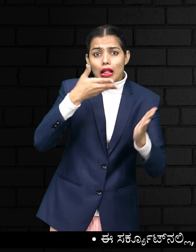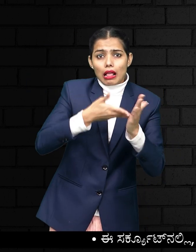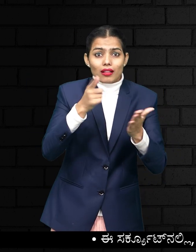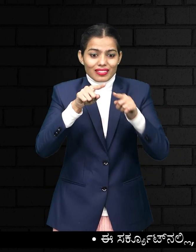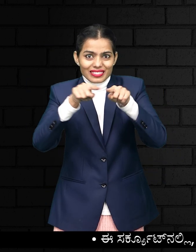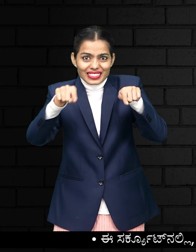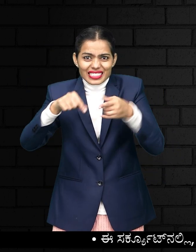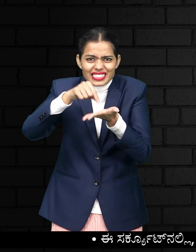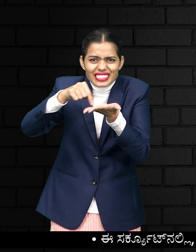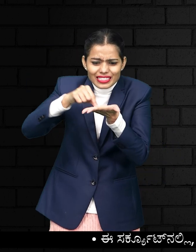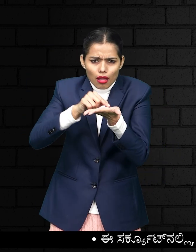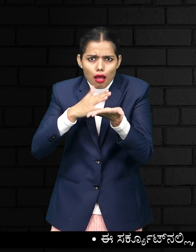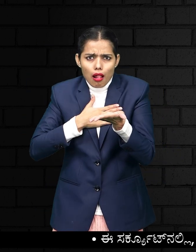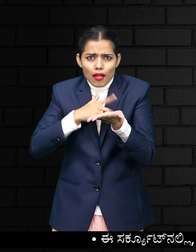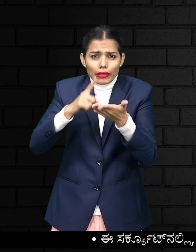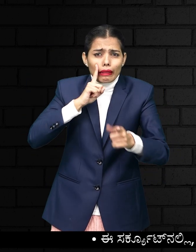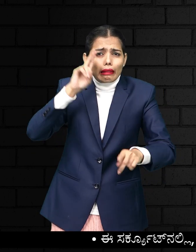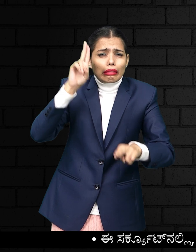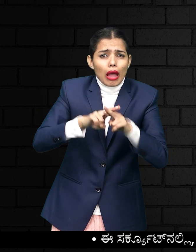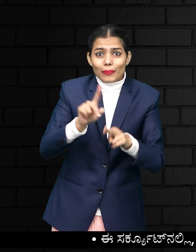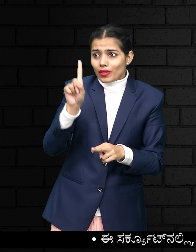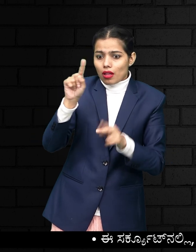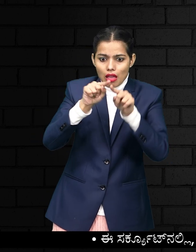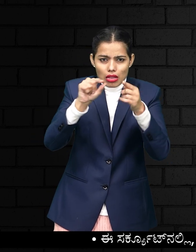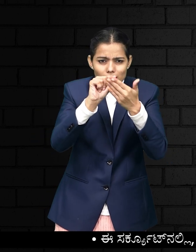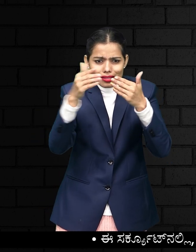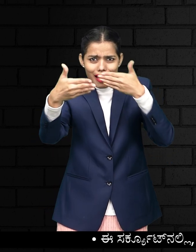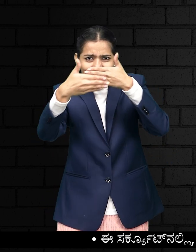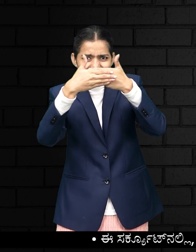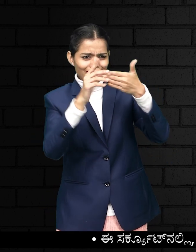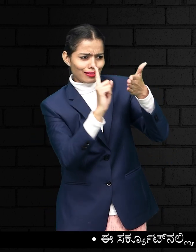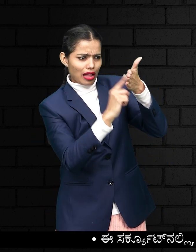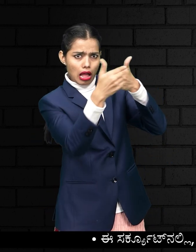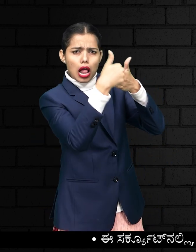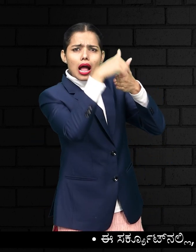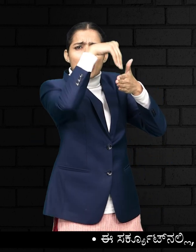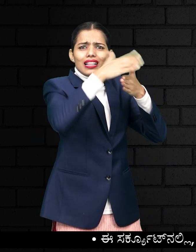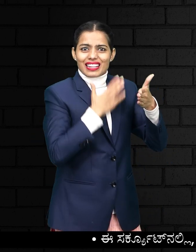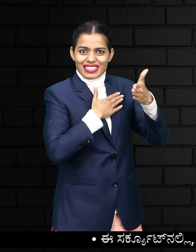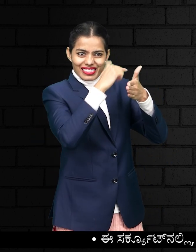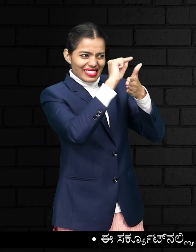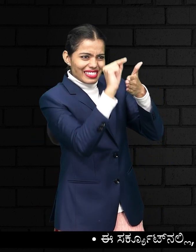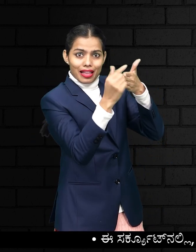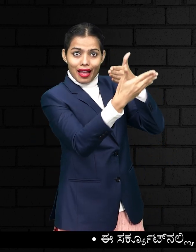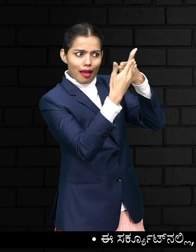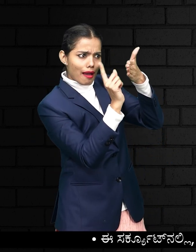ಈ ಸರ್ಕ್ಯೂಟ್ನಲ್ಲಿ ಸ್ವಿಚ್ ಆನ್ ಆಗಿದ್ದರೆ ಬಲ್ಬ್ ಹೊಳೆಯುತ್ತದೆ.